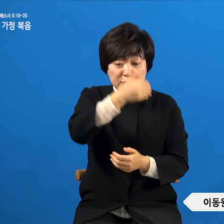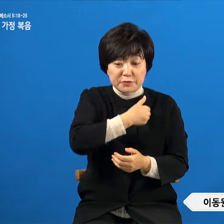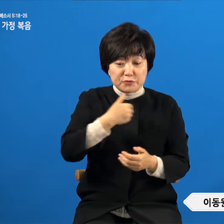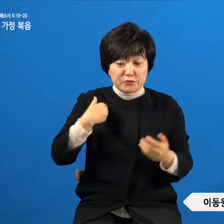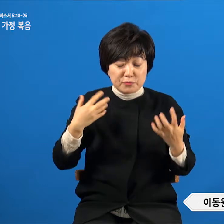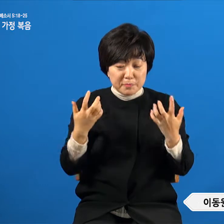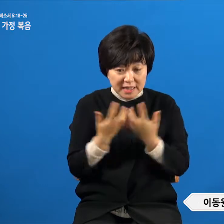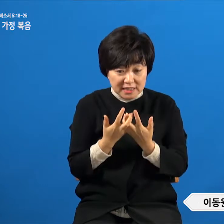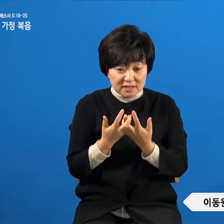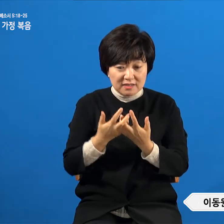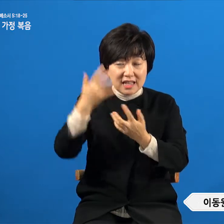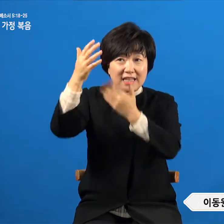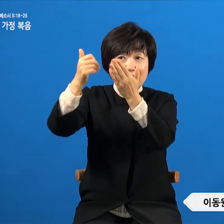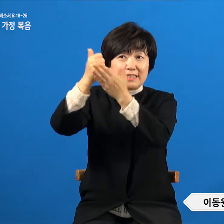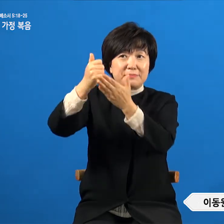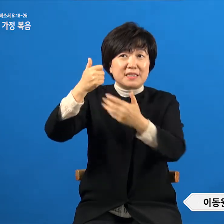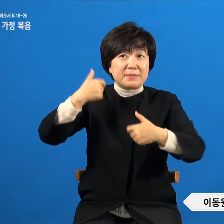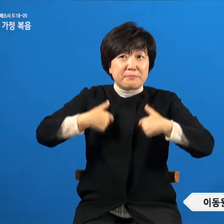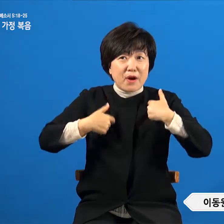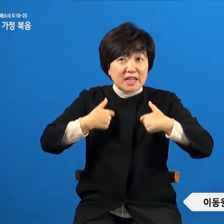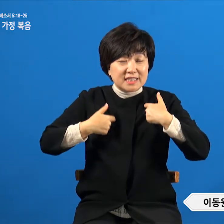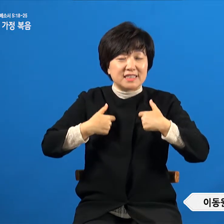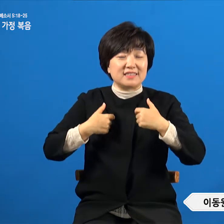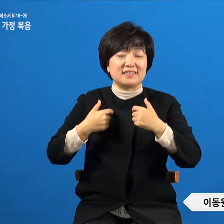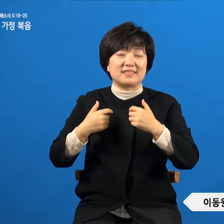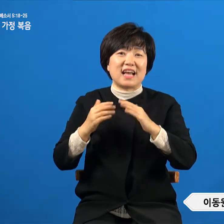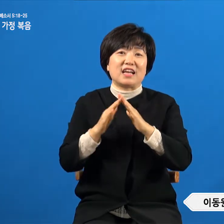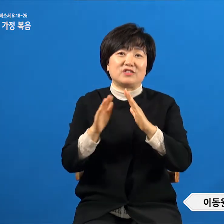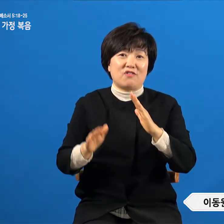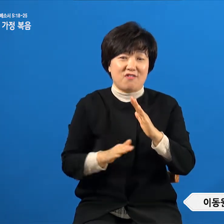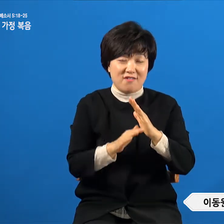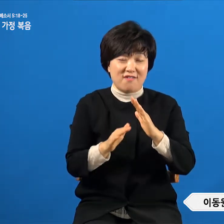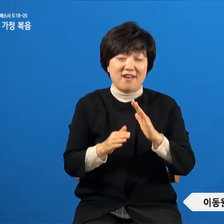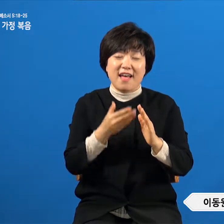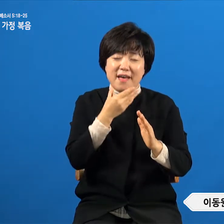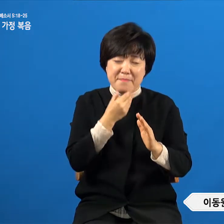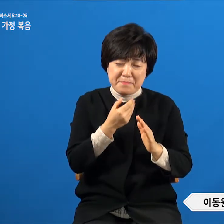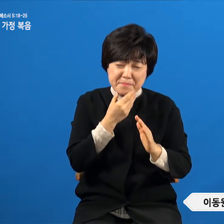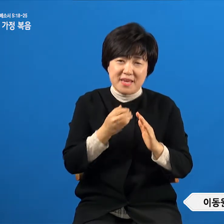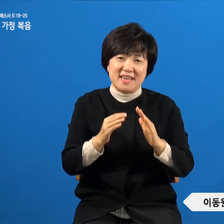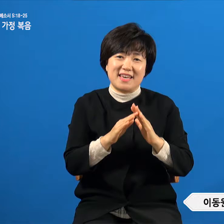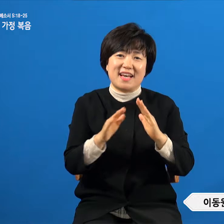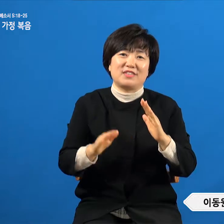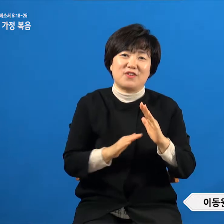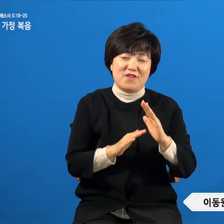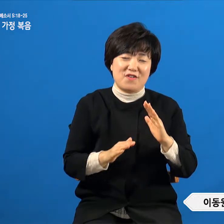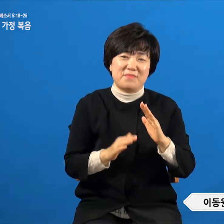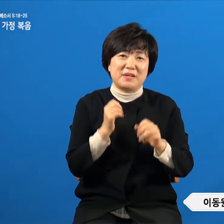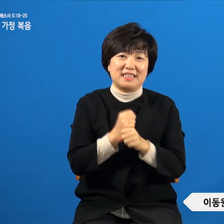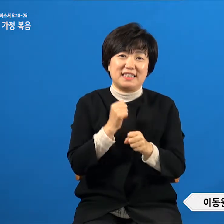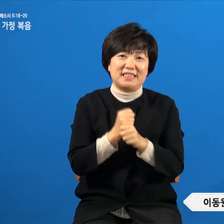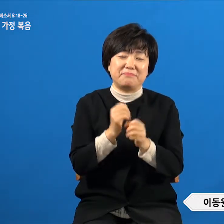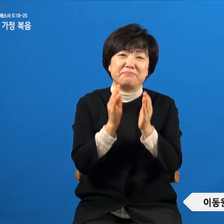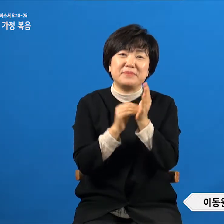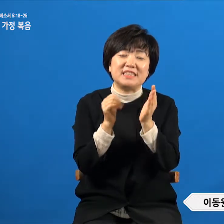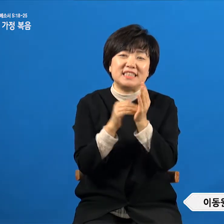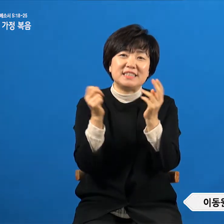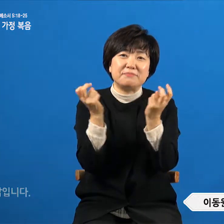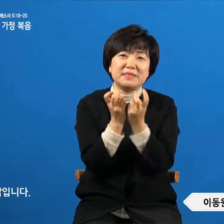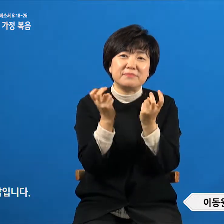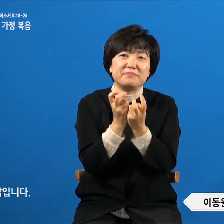충만한 하나님이 기뻐하시는 가정, 바로 해피 패밀리를 만드는 비밀은 뭘까요?